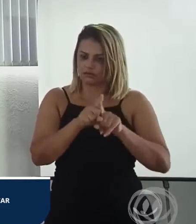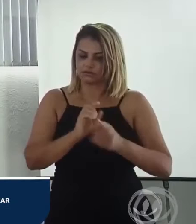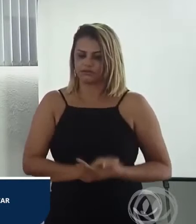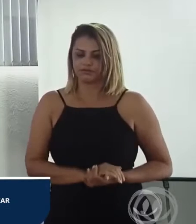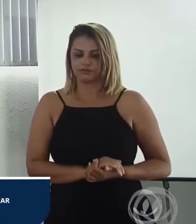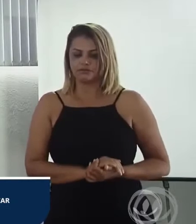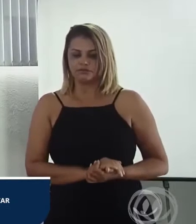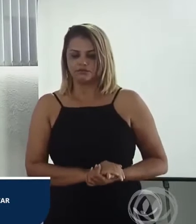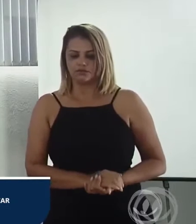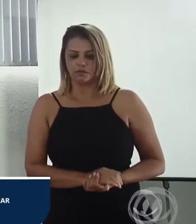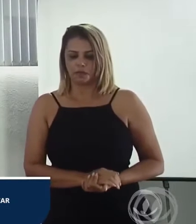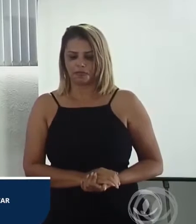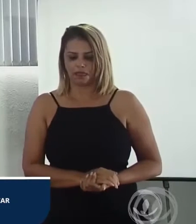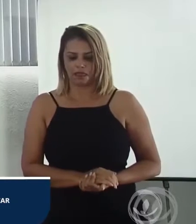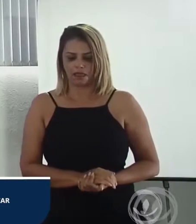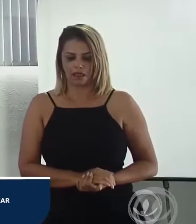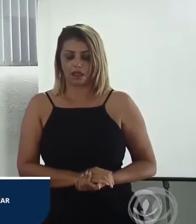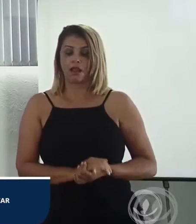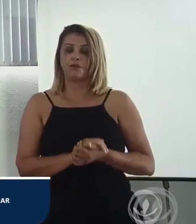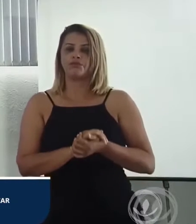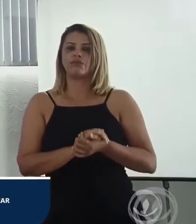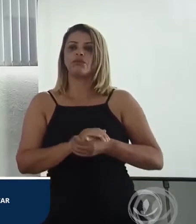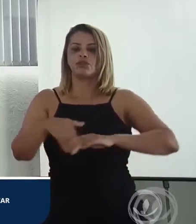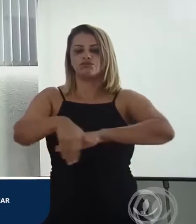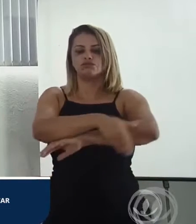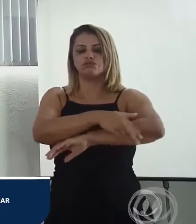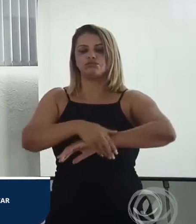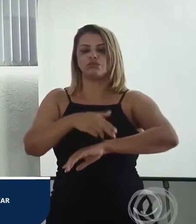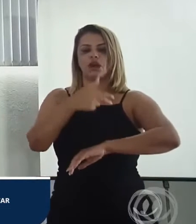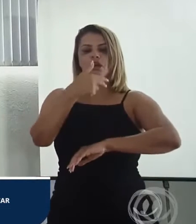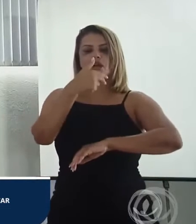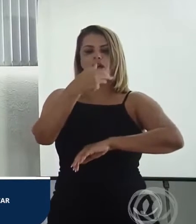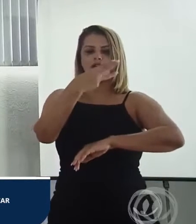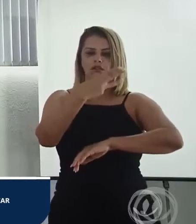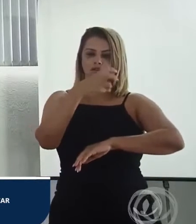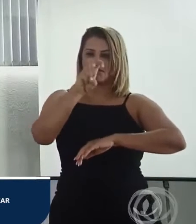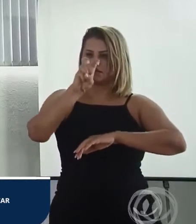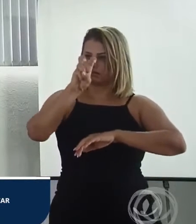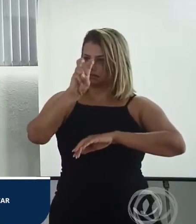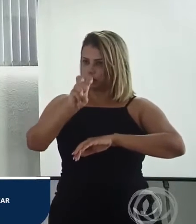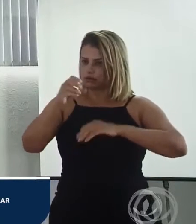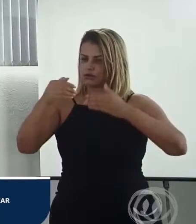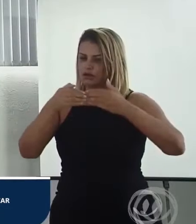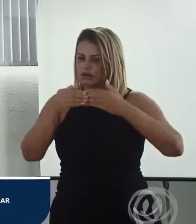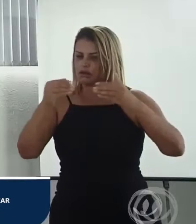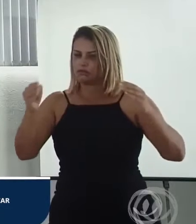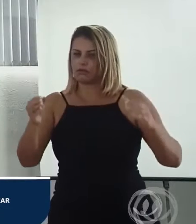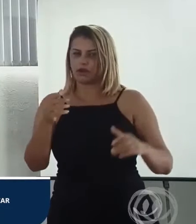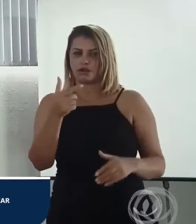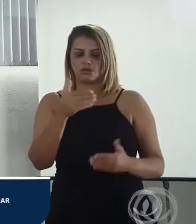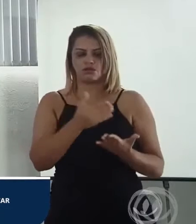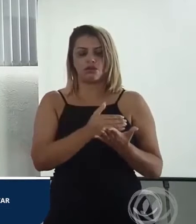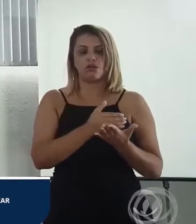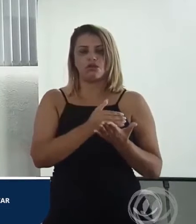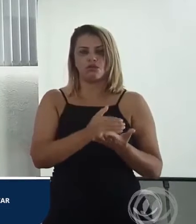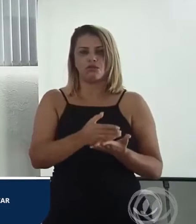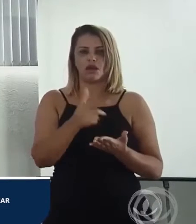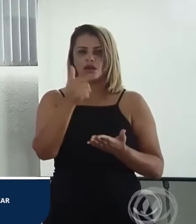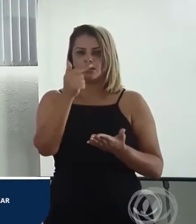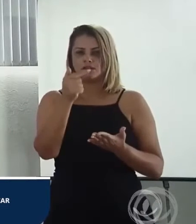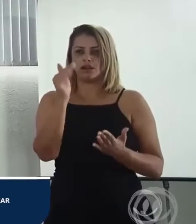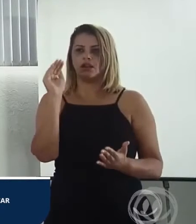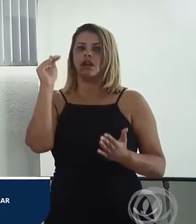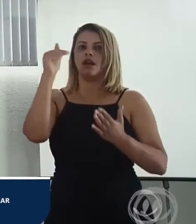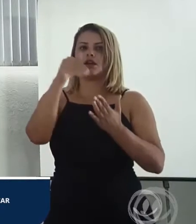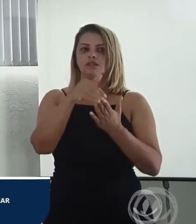rua 35, fica aberto de 7 da manhã às 7 horas da noite. Quem quiser tá indo lá, além